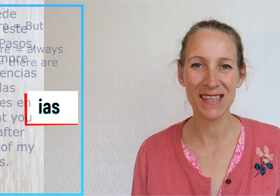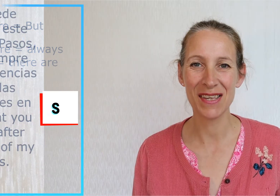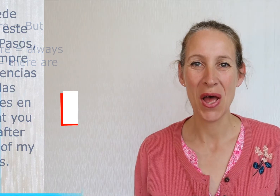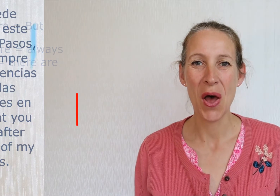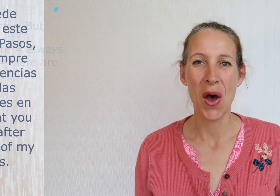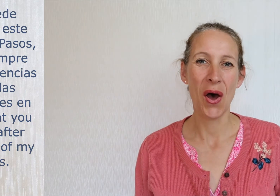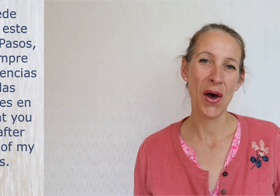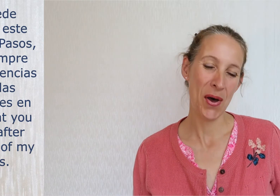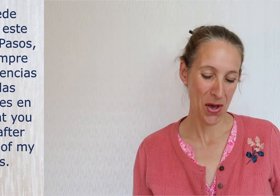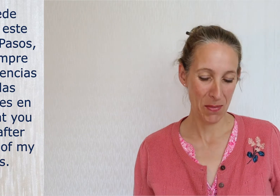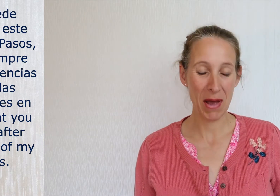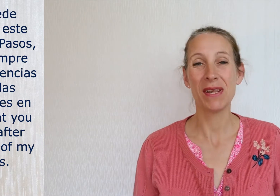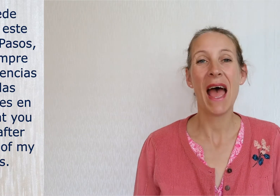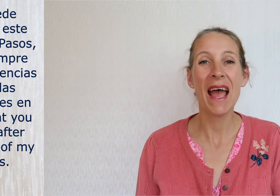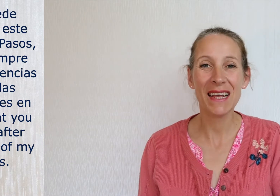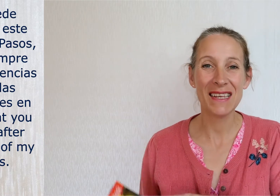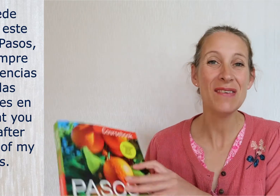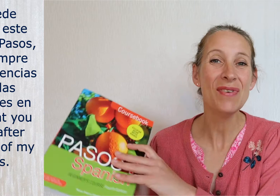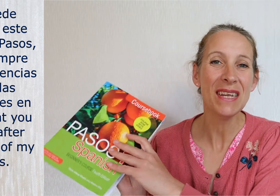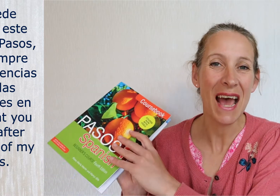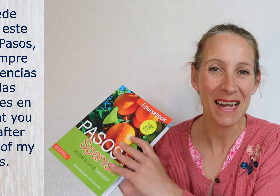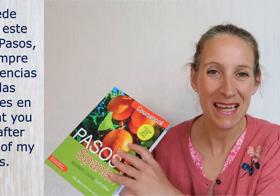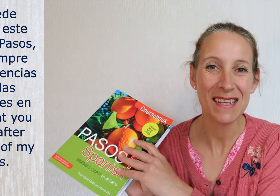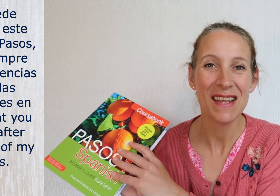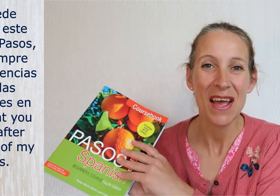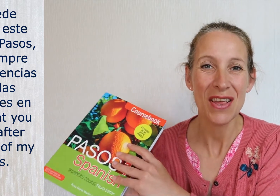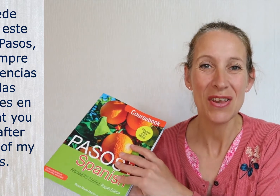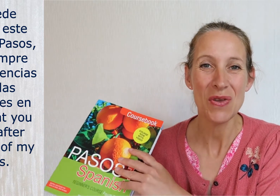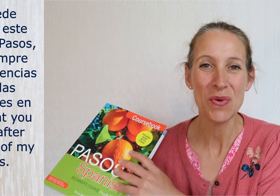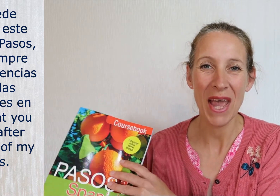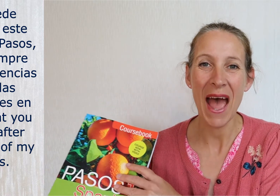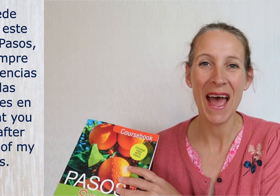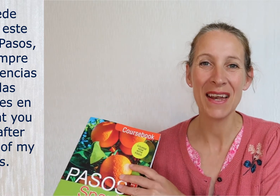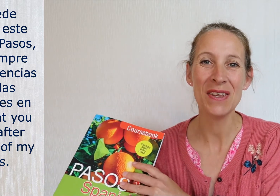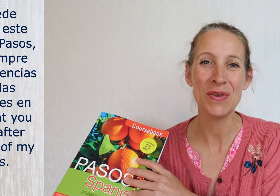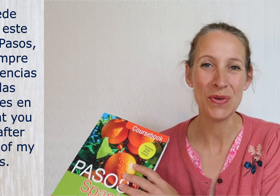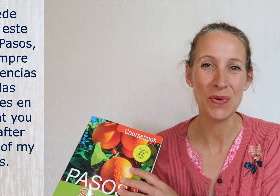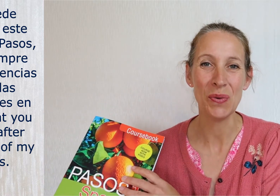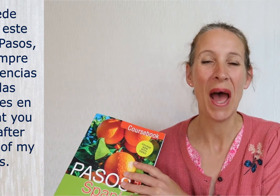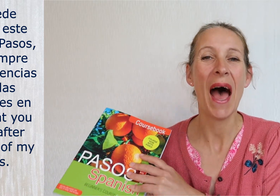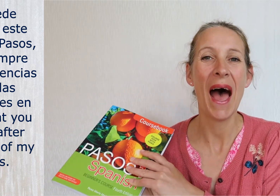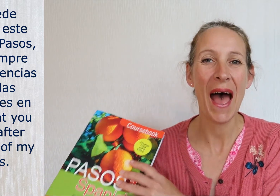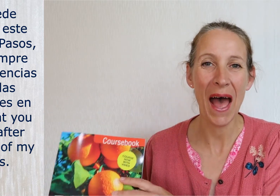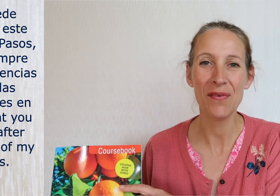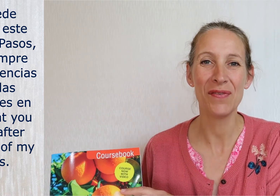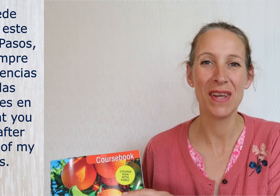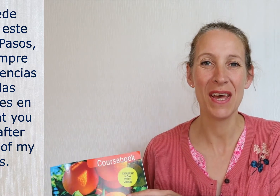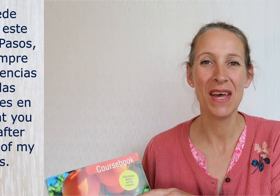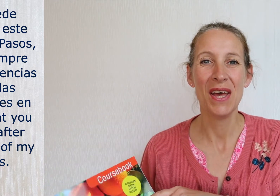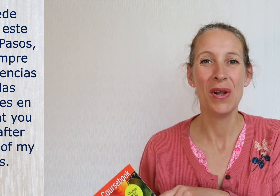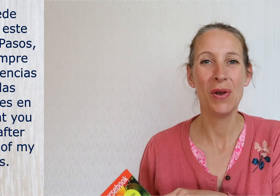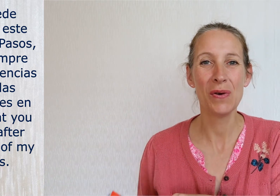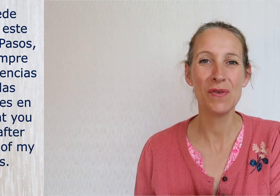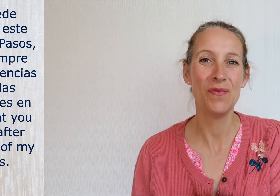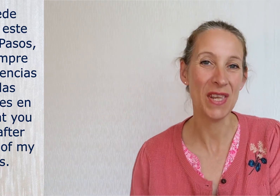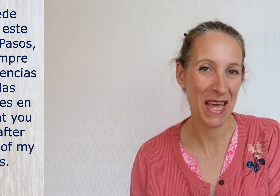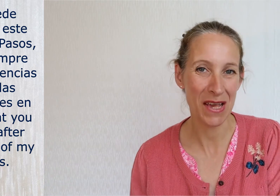sugerencias about actividades that you can do after los